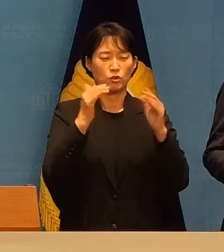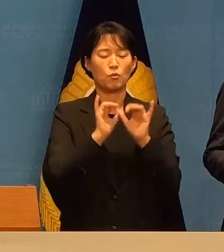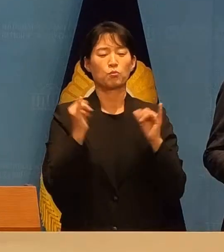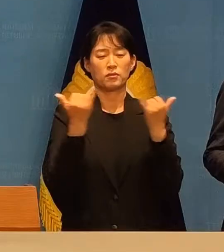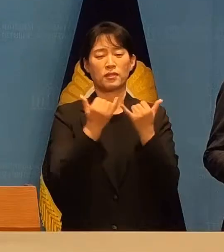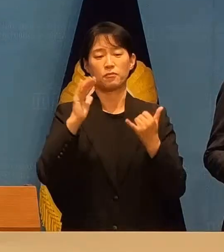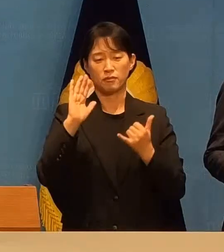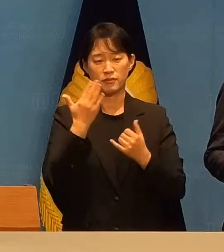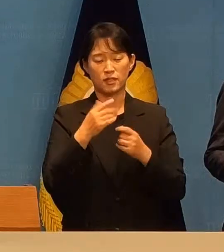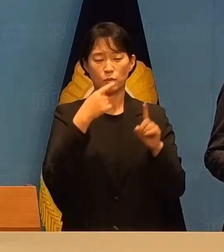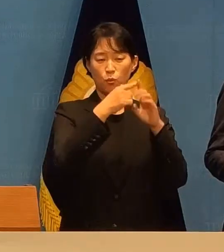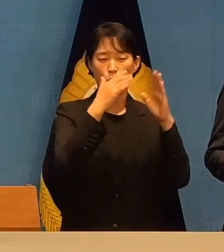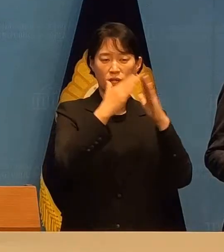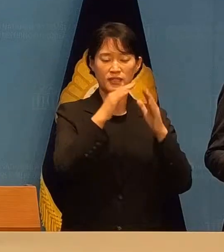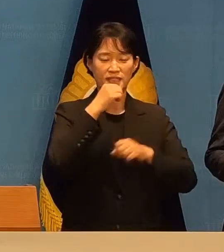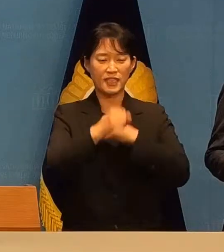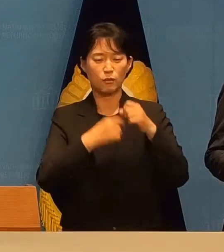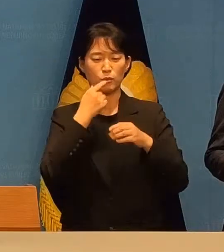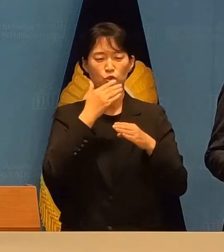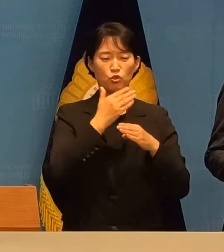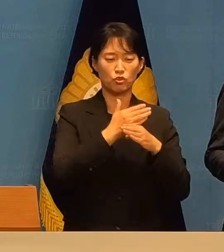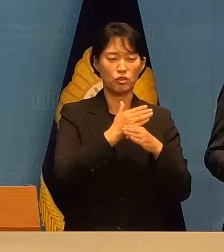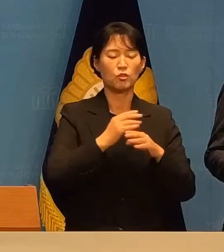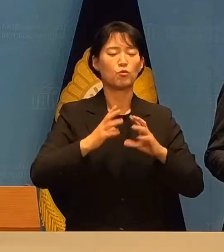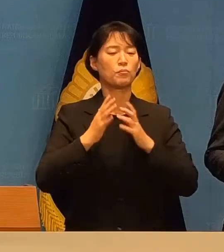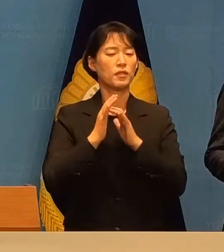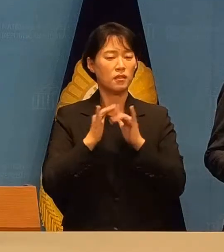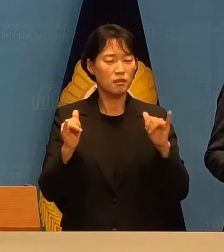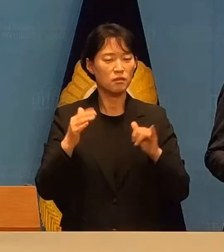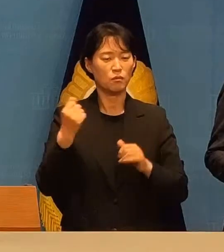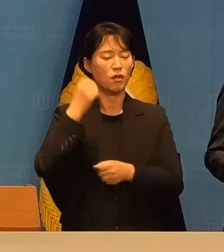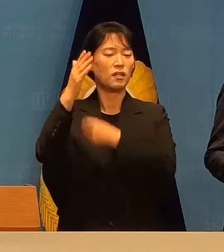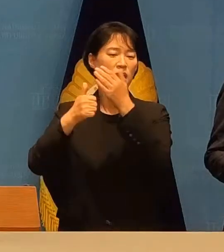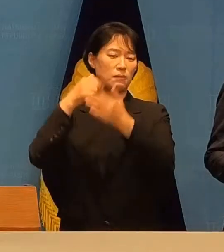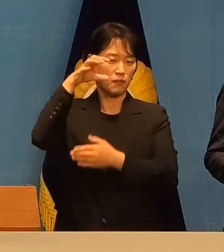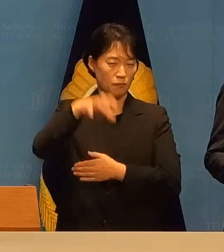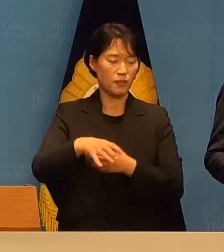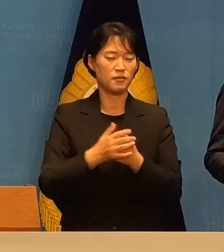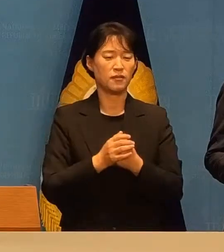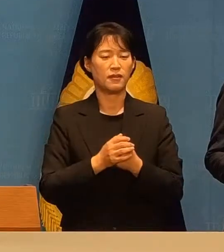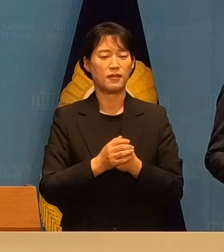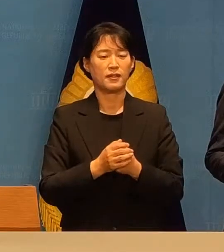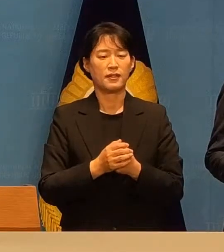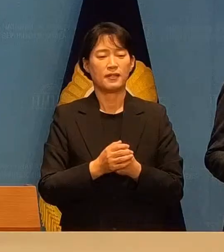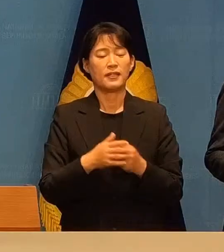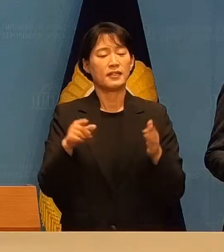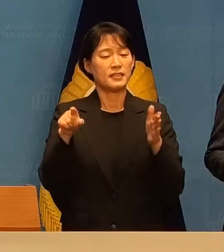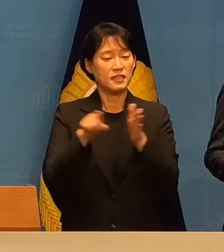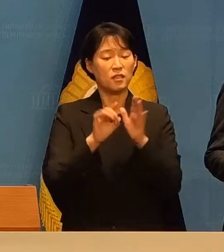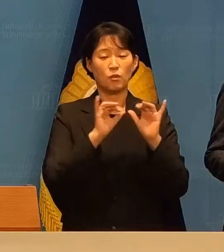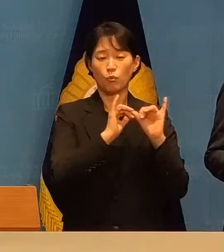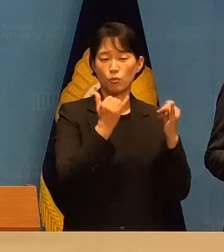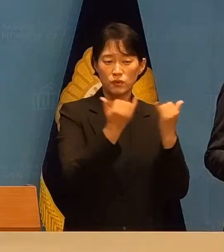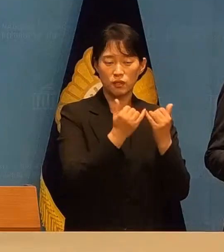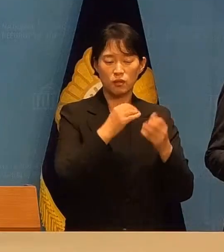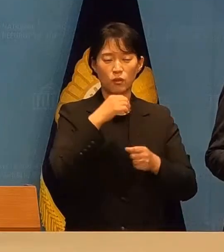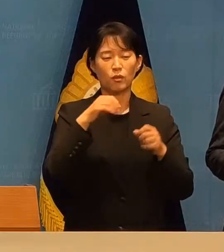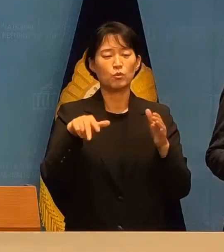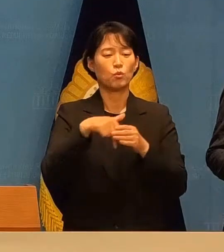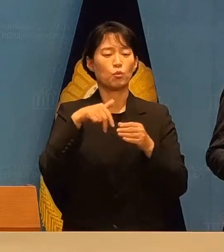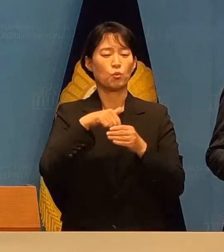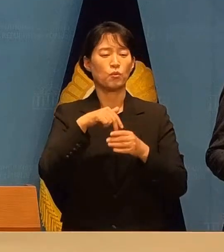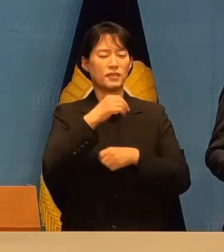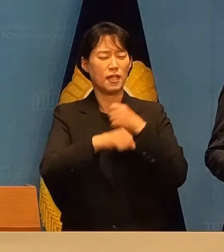것이다. 교회는 자유민주주의 국가의 국민으로 그리고 하나님 앞에서 선 신앙의 공동체로 종교 자유를